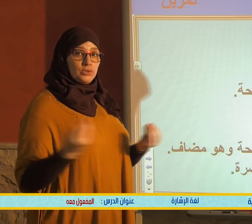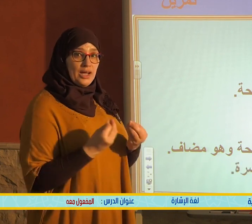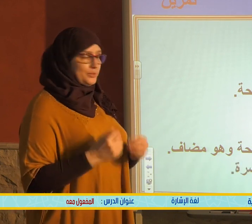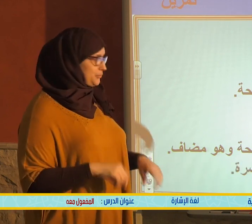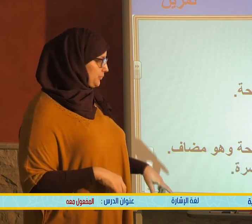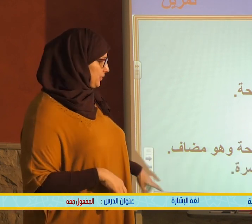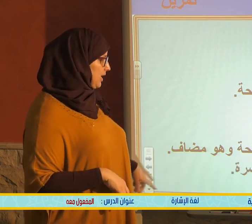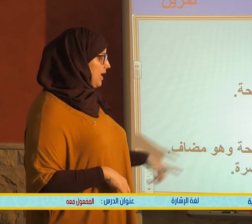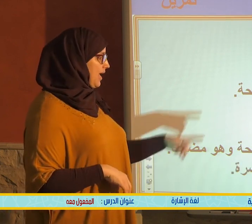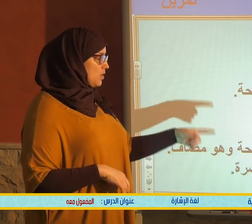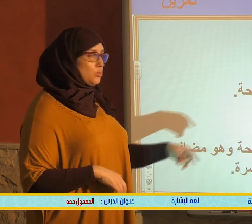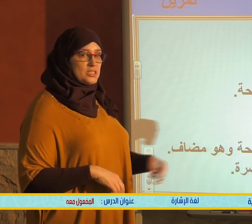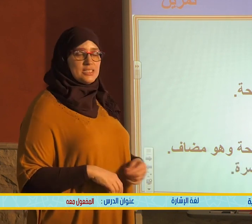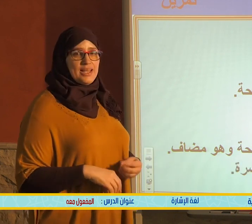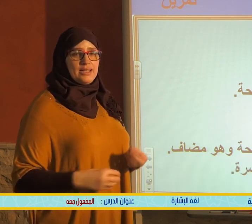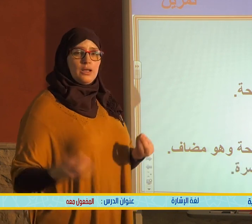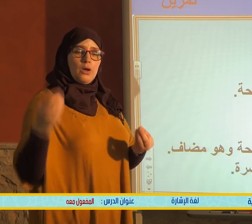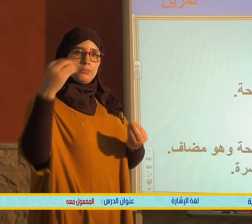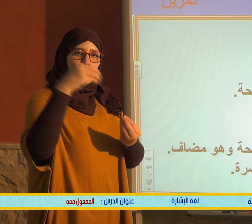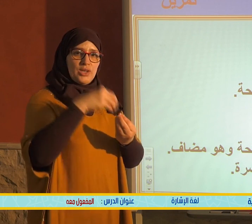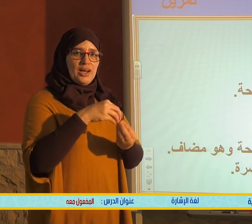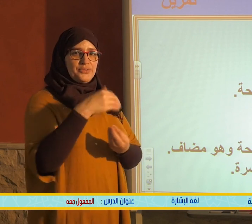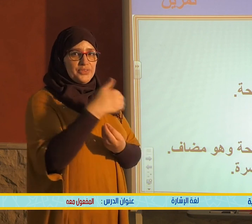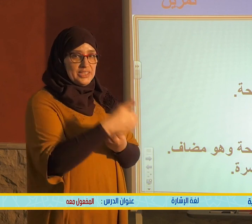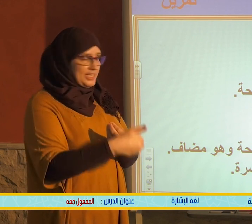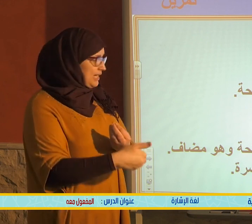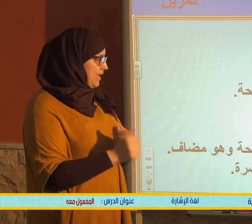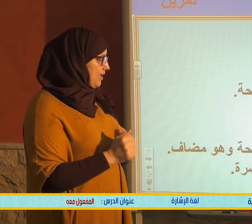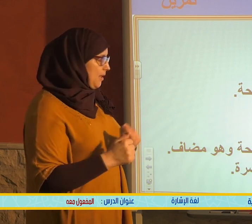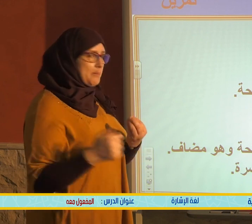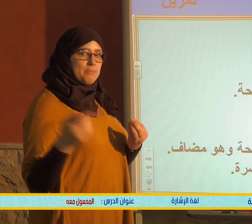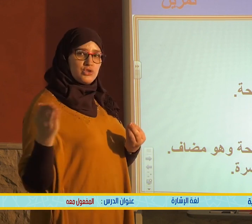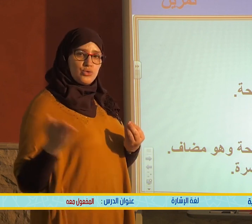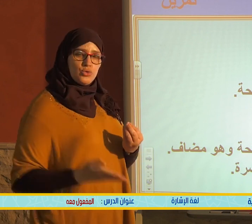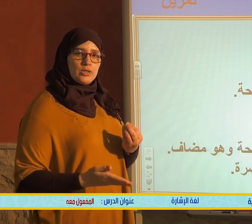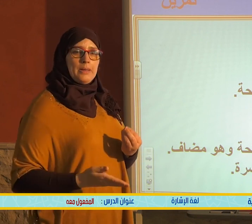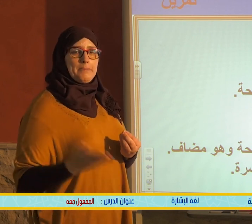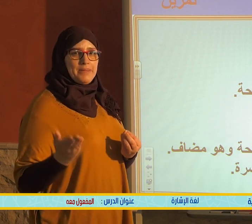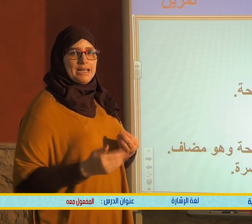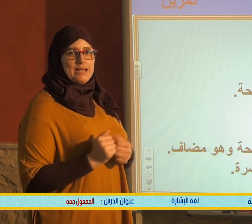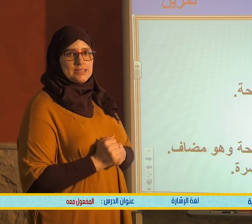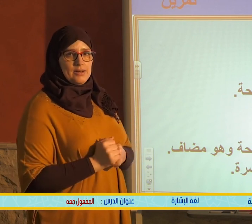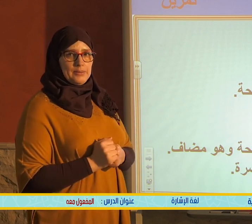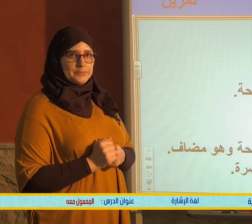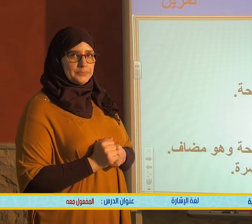مضاف، الأستاذ مضاف إليه مجرور بالكسرة.